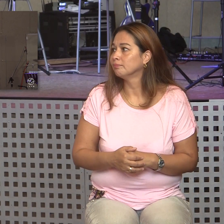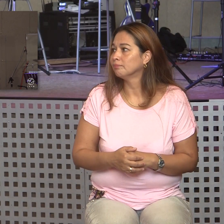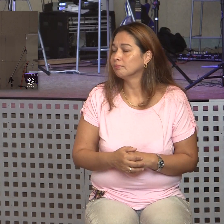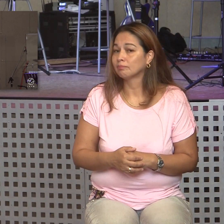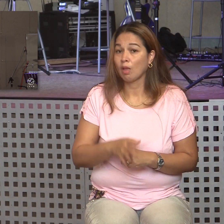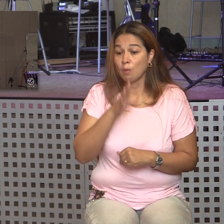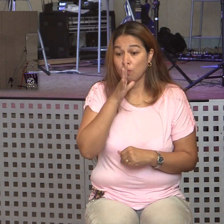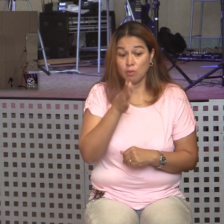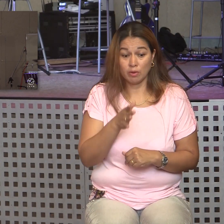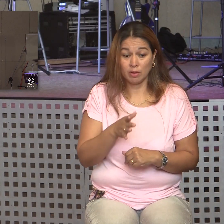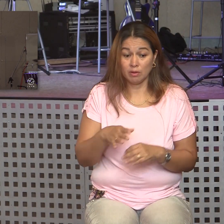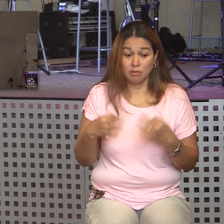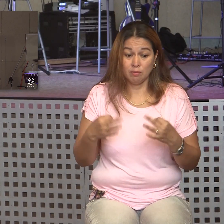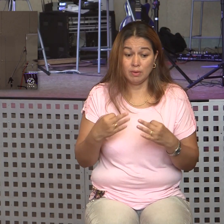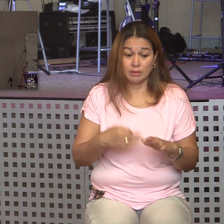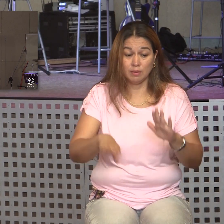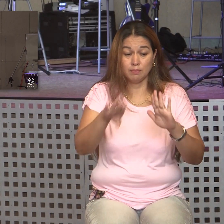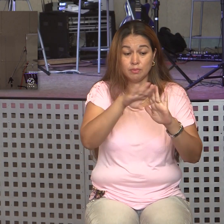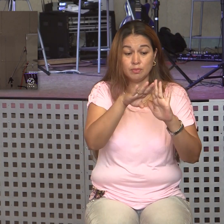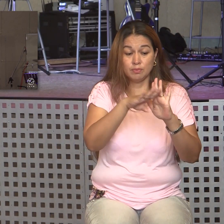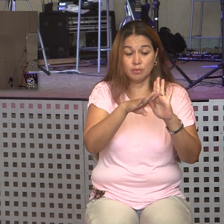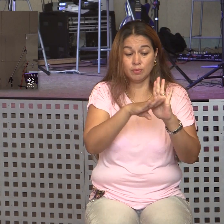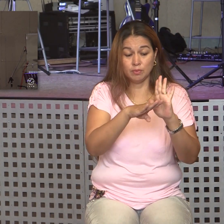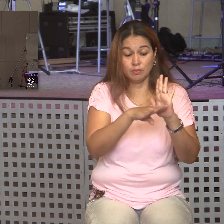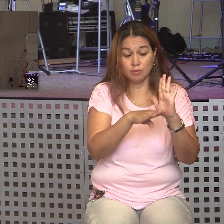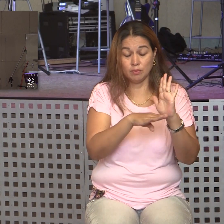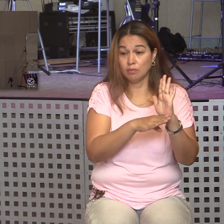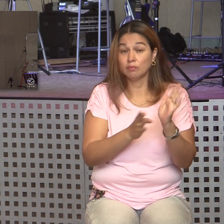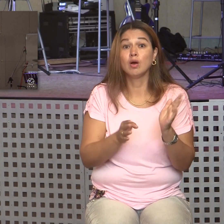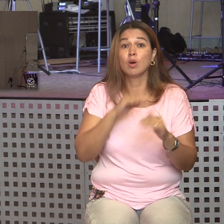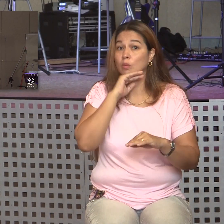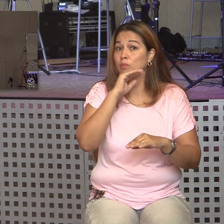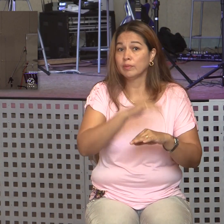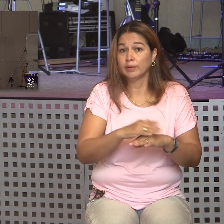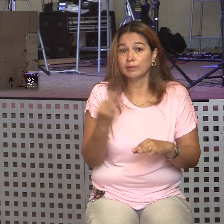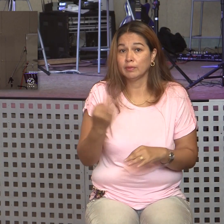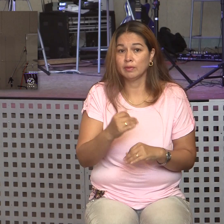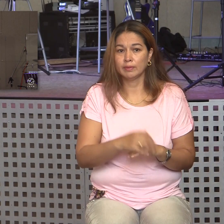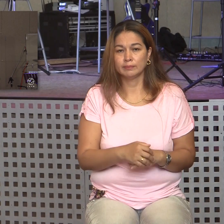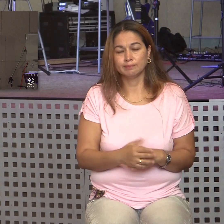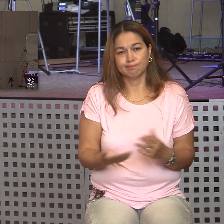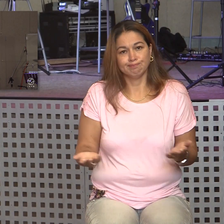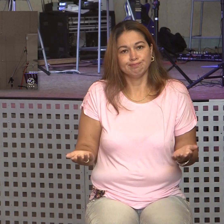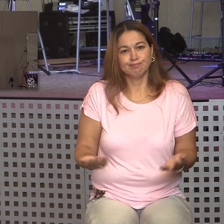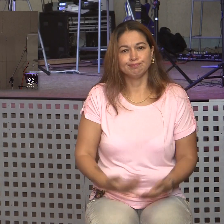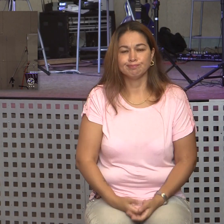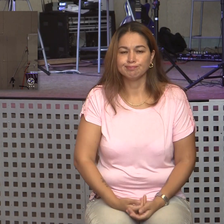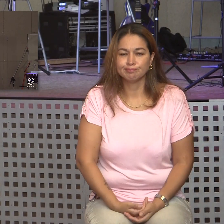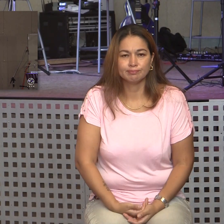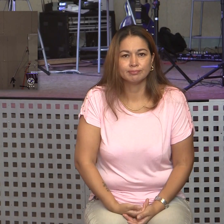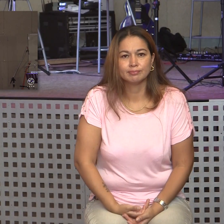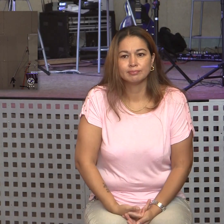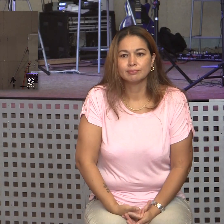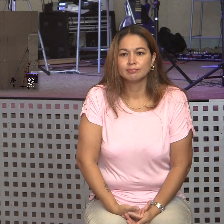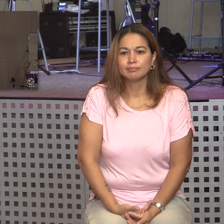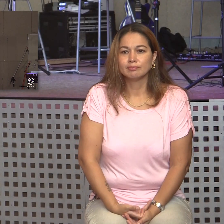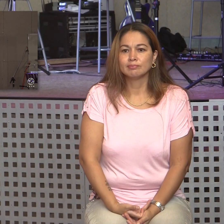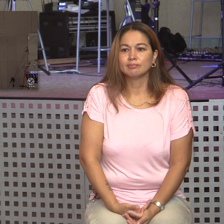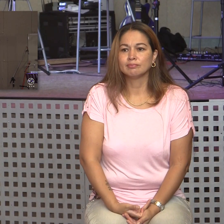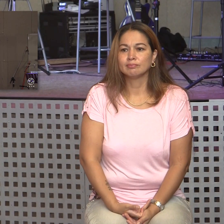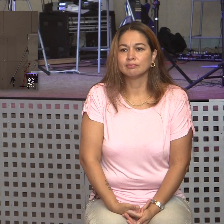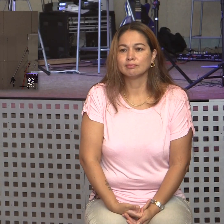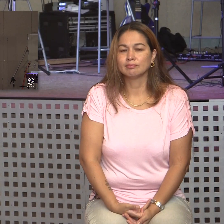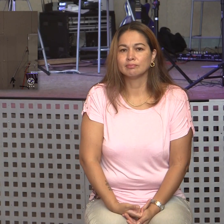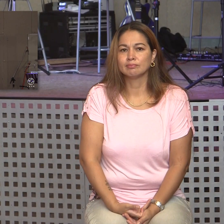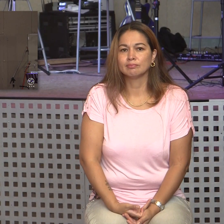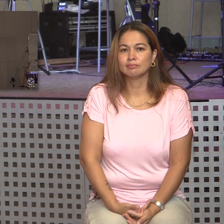que es muy difícil que el Espíritu Santo, que como siempre decimos es un caballero, irrumpa en nuestra vida. Es mucho